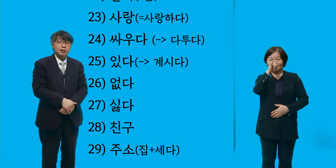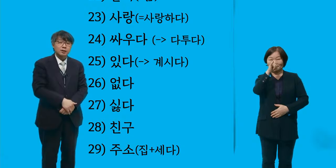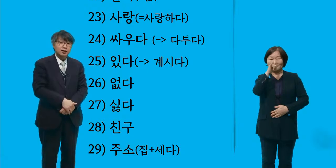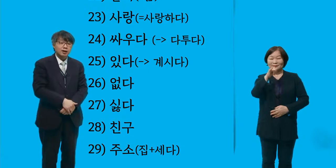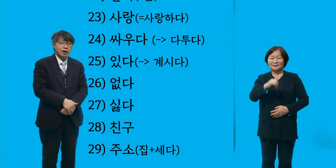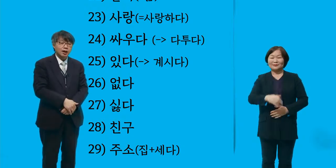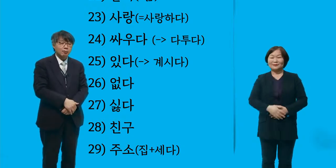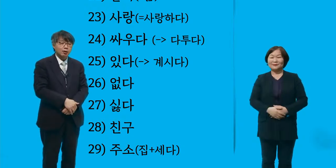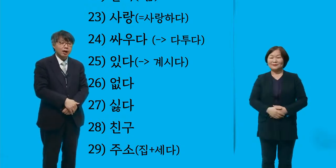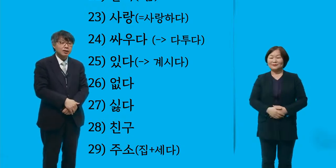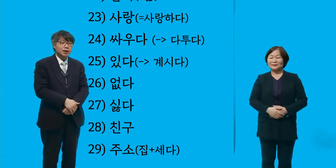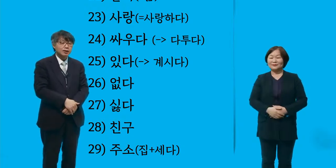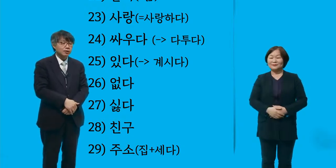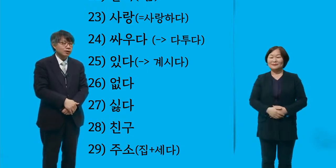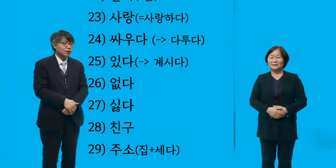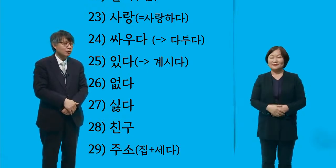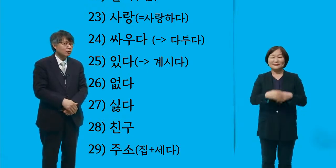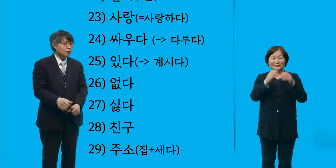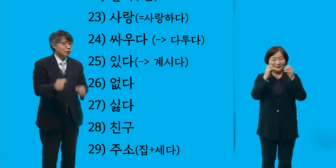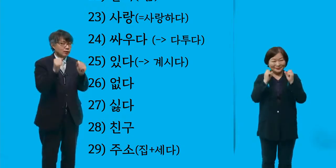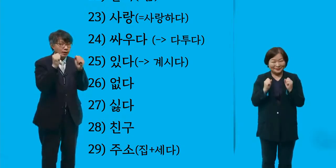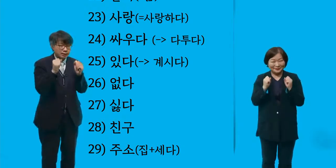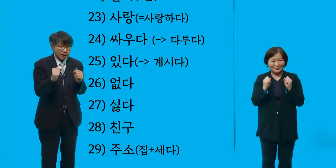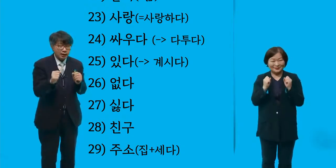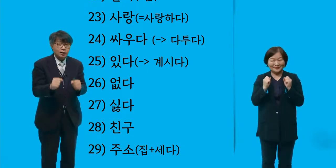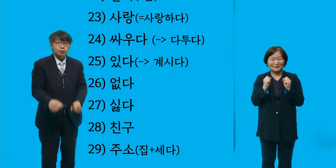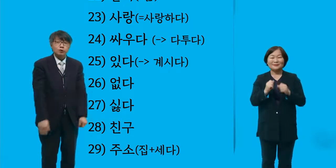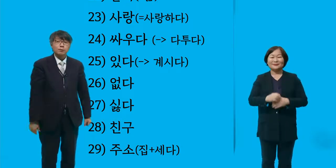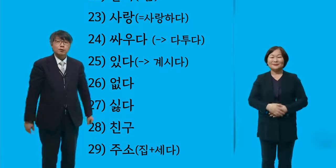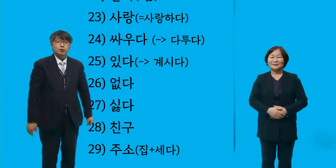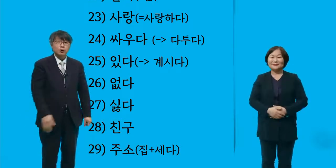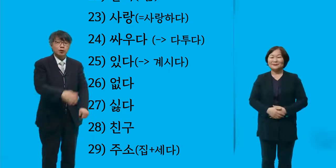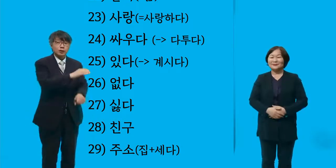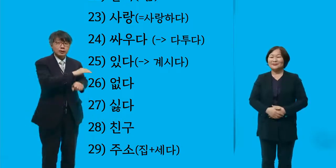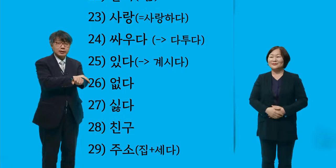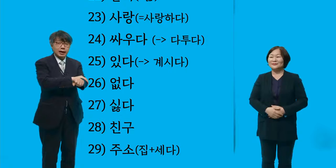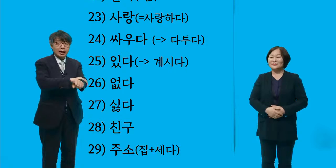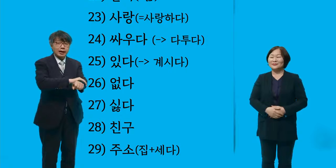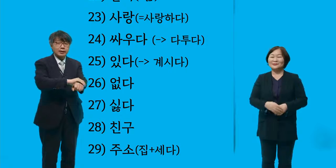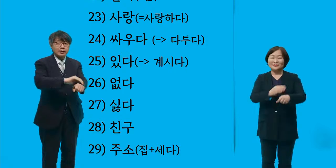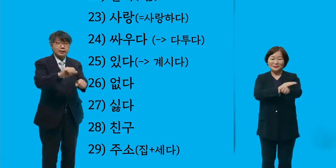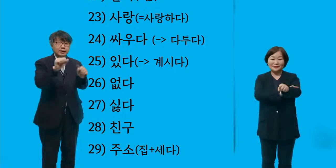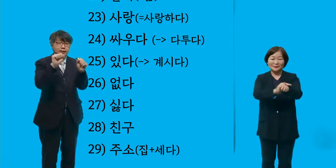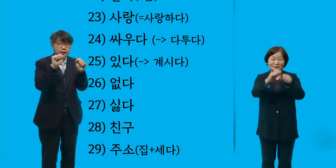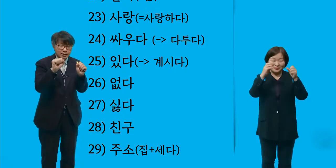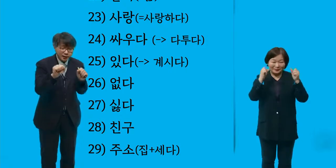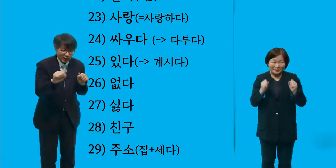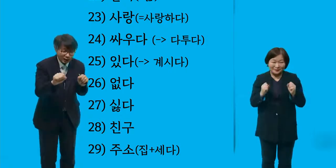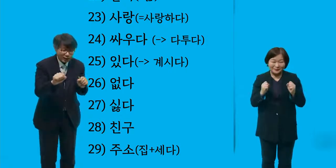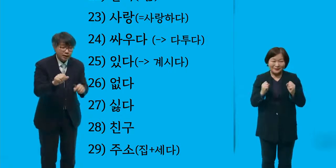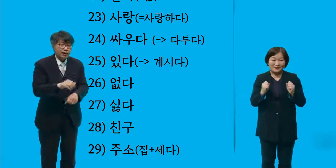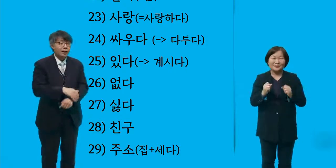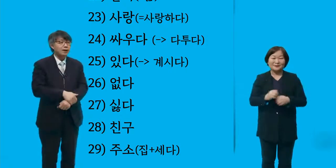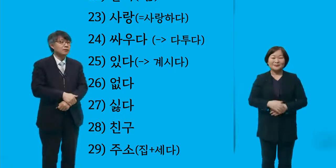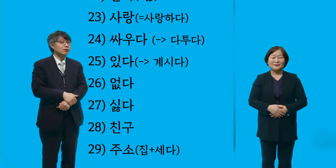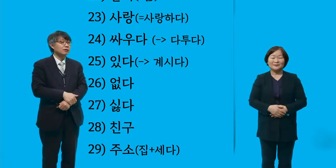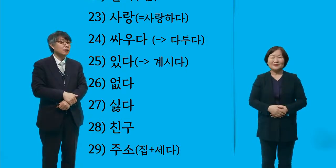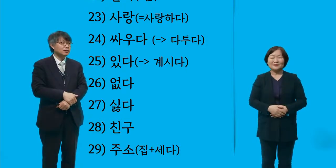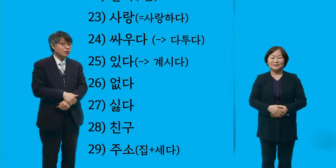사람이 있다, 뭐 계시다 할 때는 어떻게 한다고요? 계시다. 우리 배웠죠? 잘 계시다. 안녕히